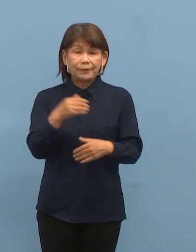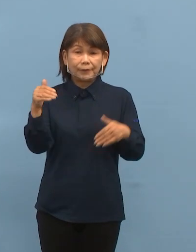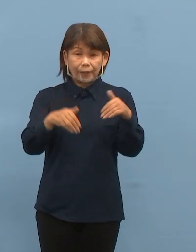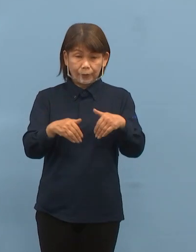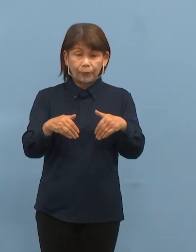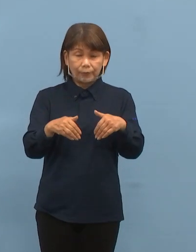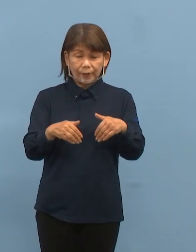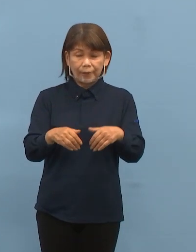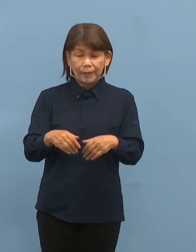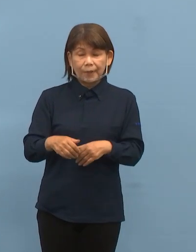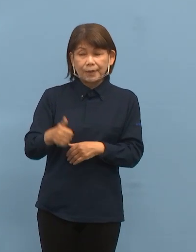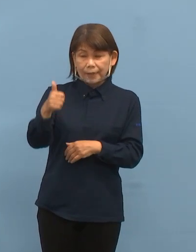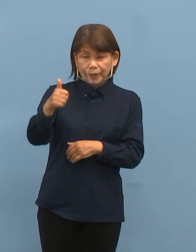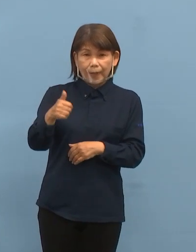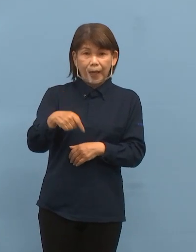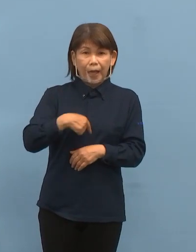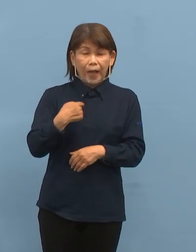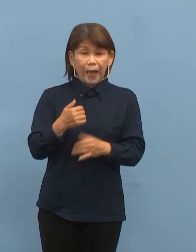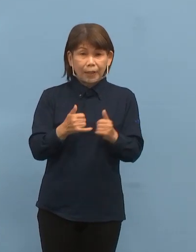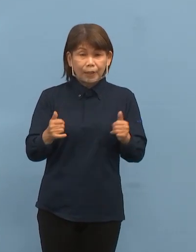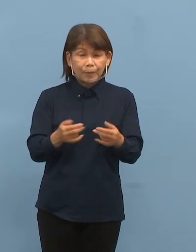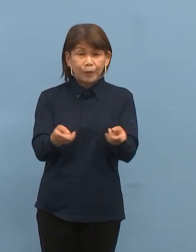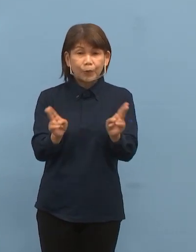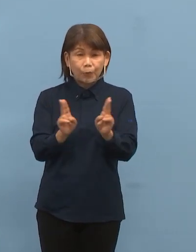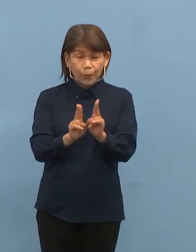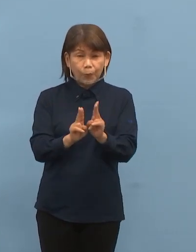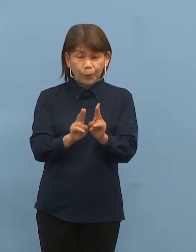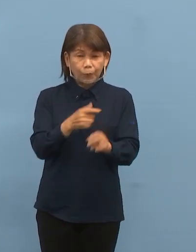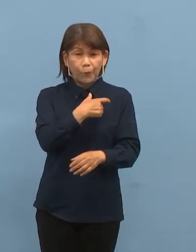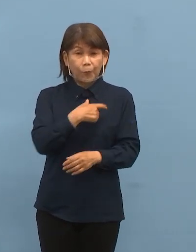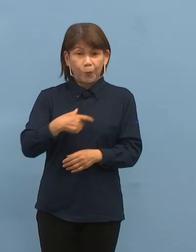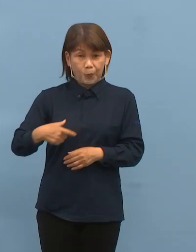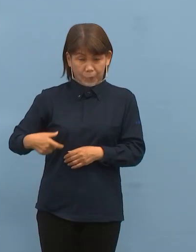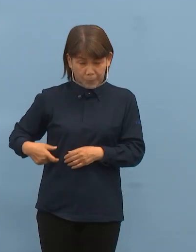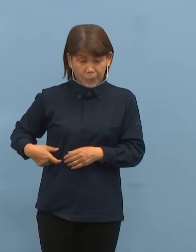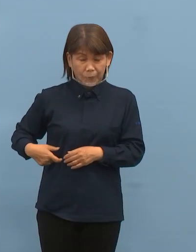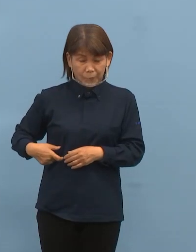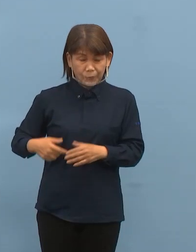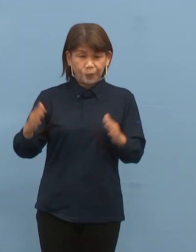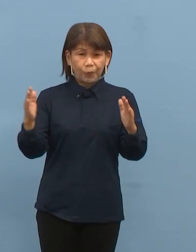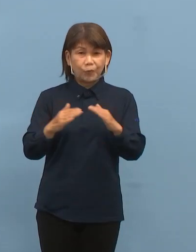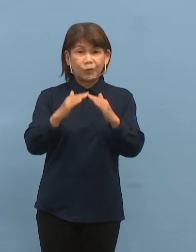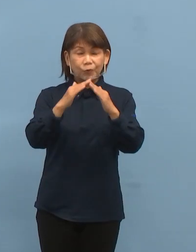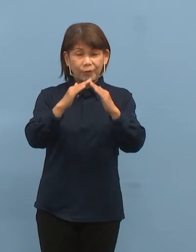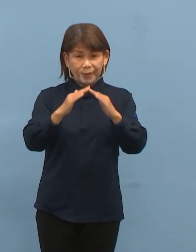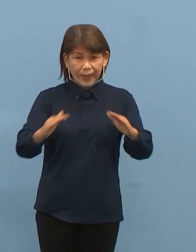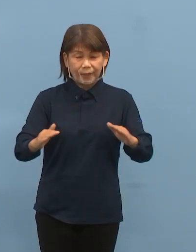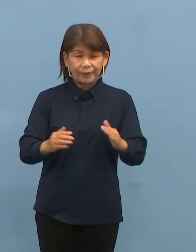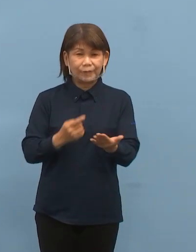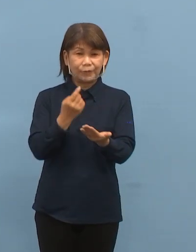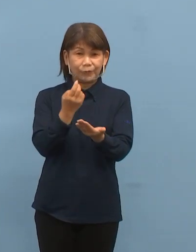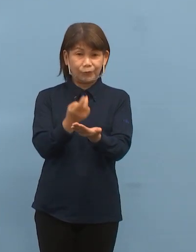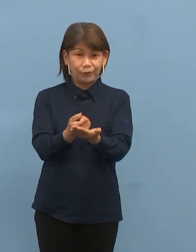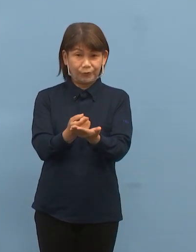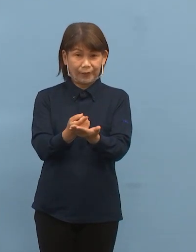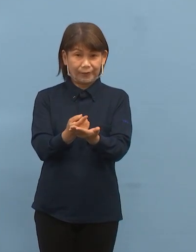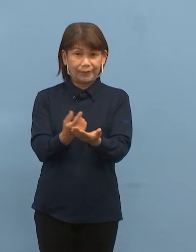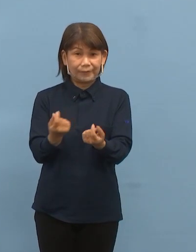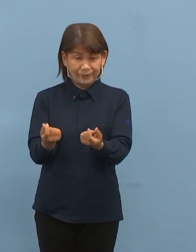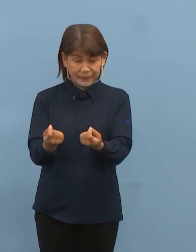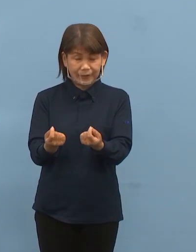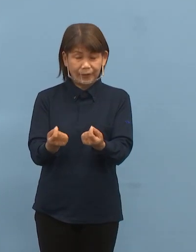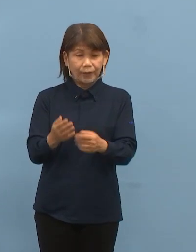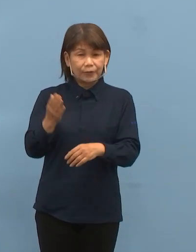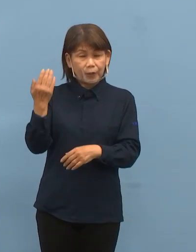自民党の候補になる方の、はい、集会に出席されたりとか、先日は確か維新